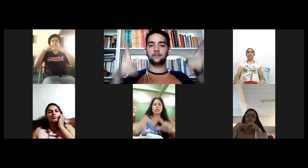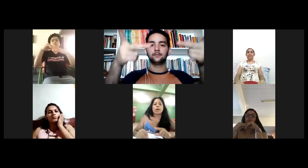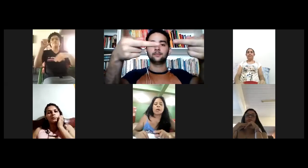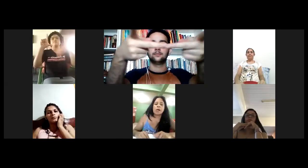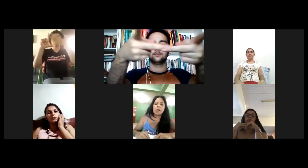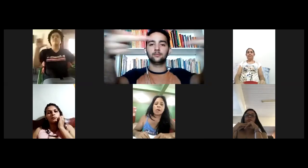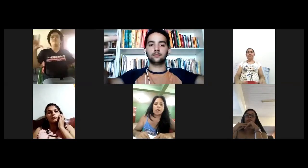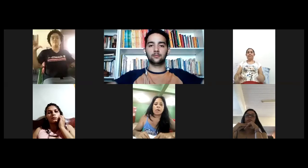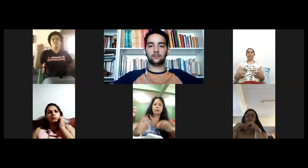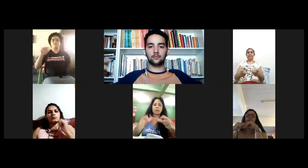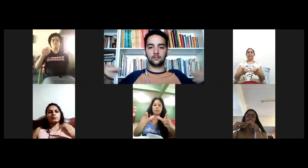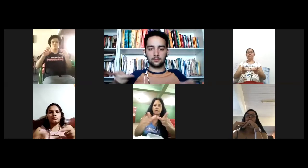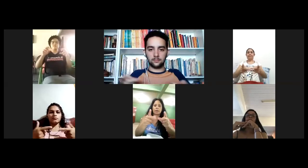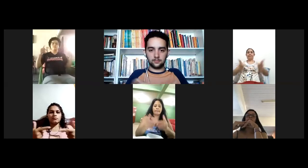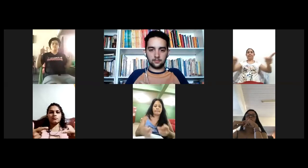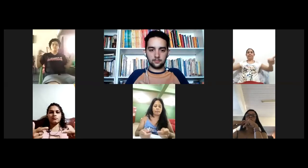pizza.